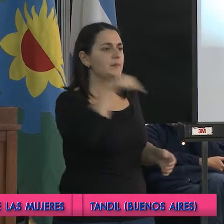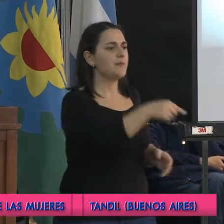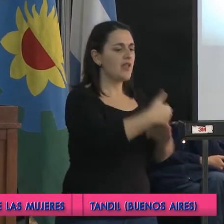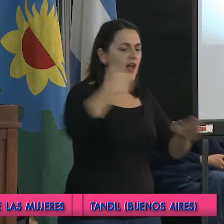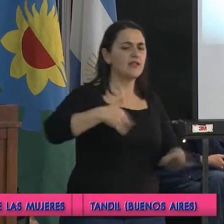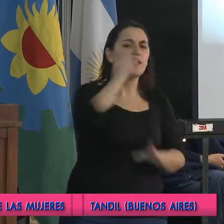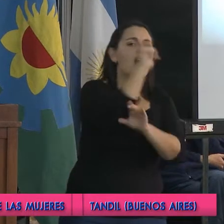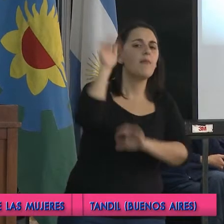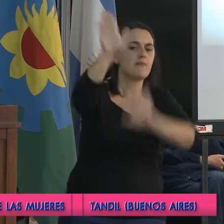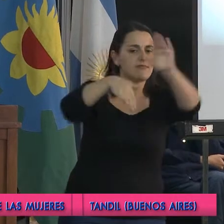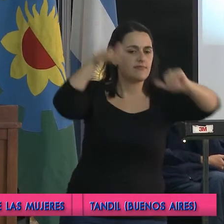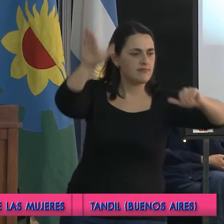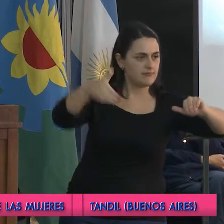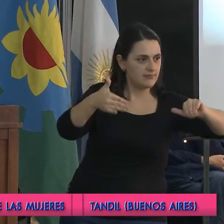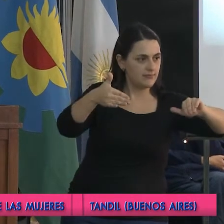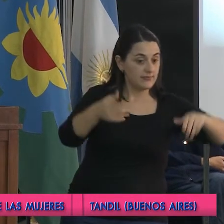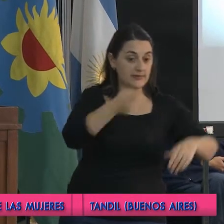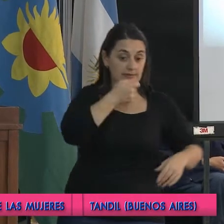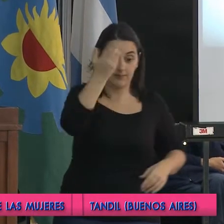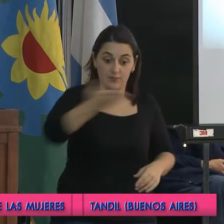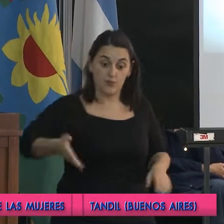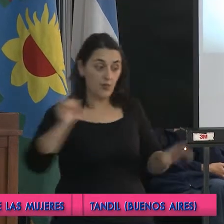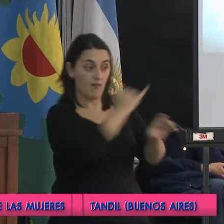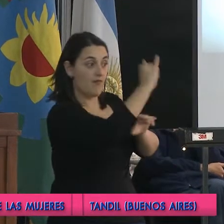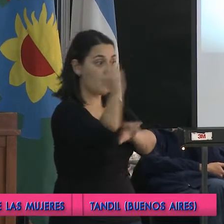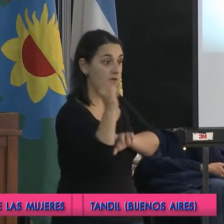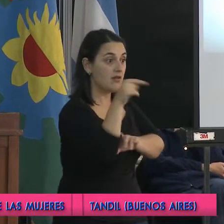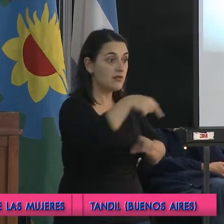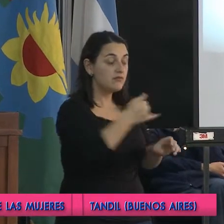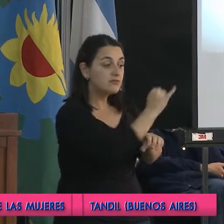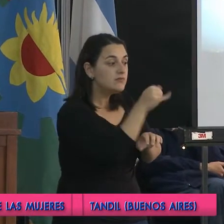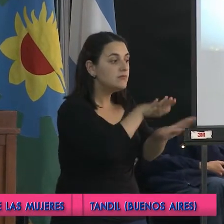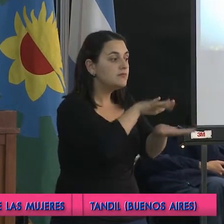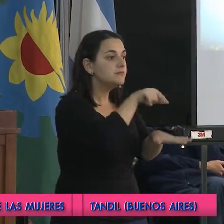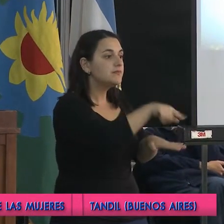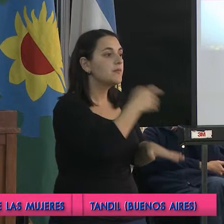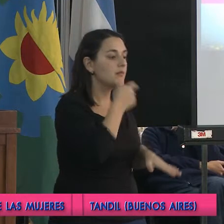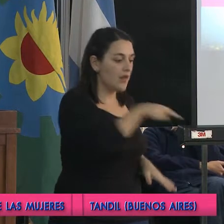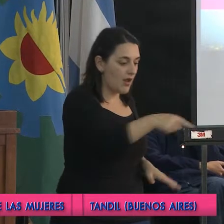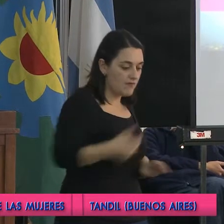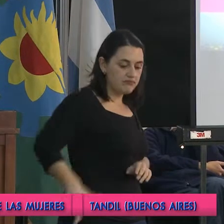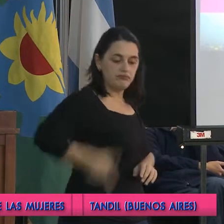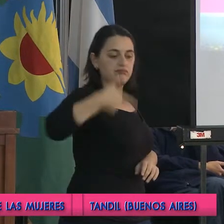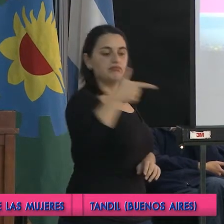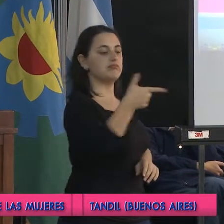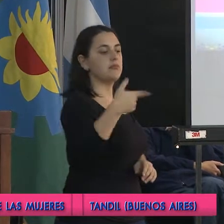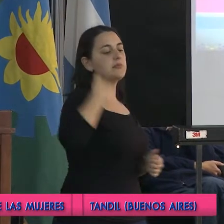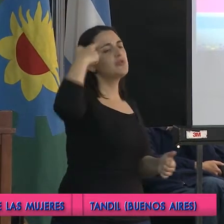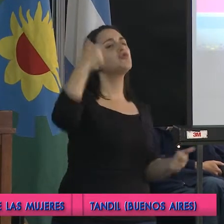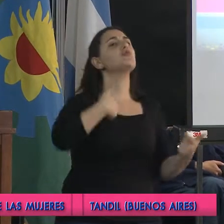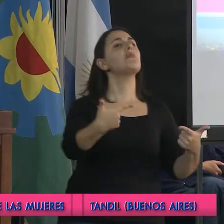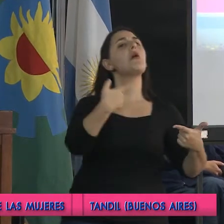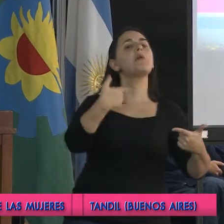y periodistas, quienes lo siguieron y acompañaron, aun cuando iba con un arma y anunciando un grave